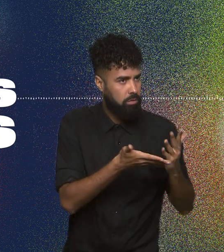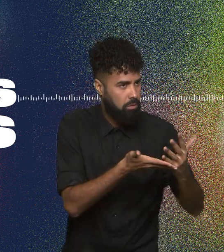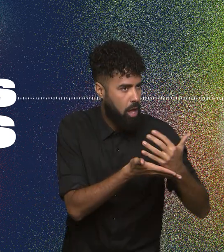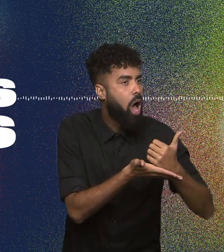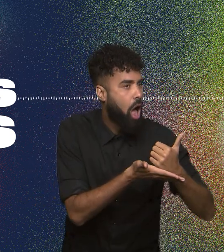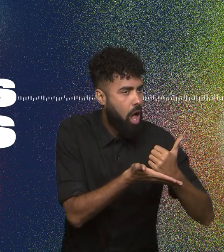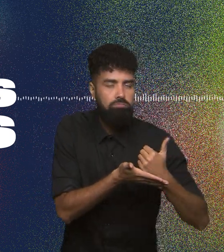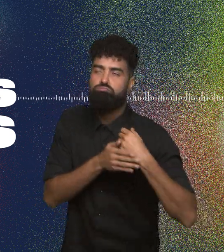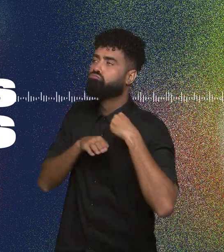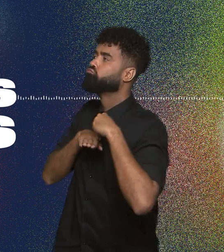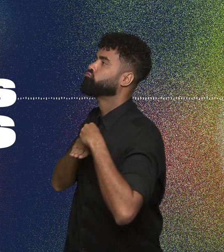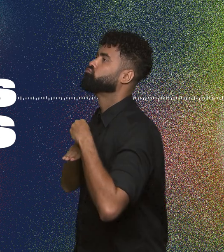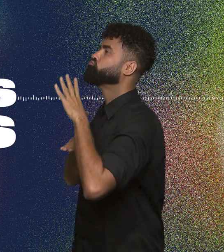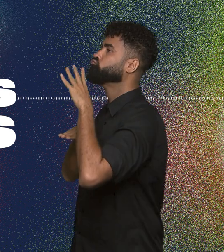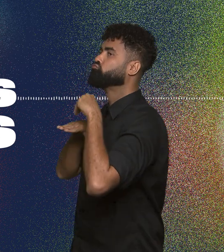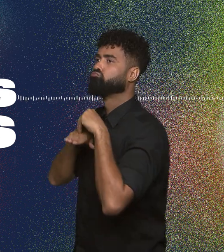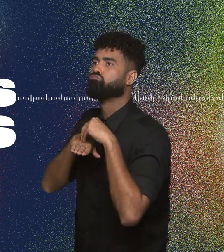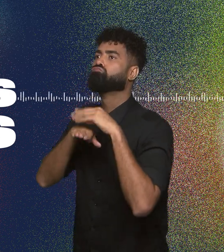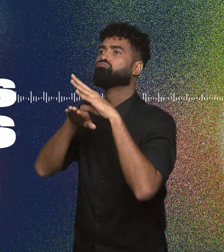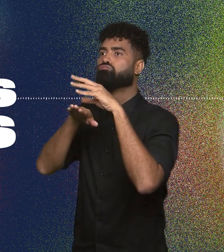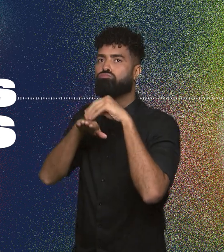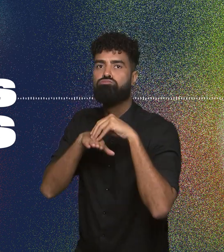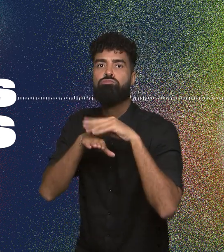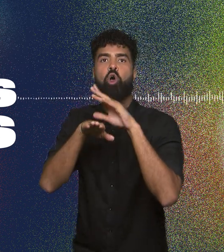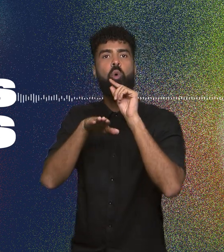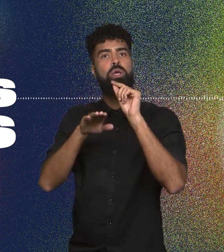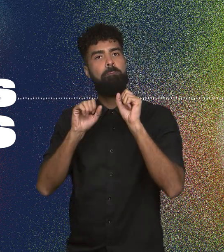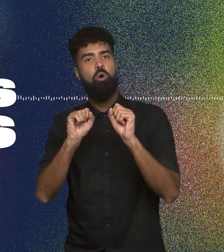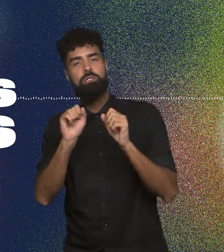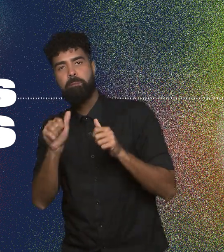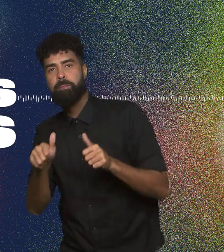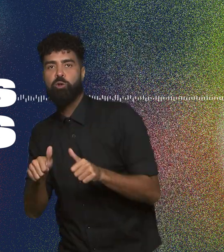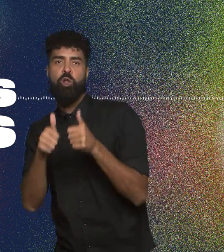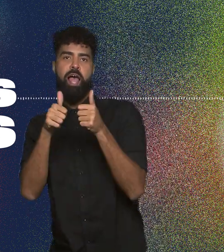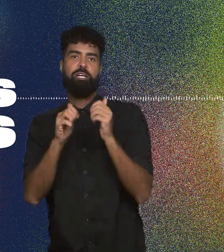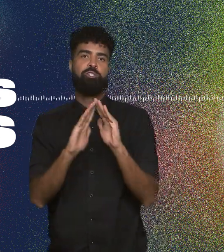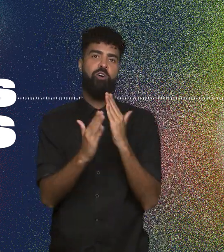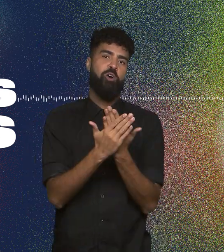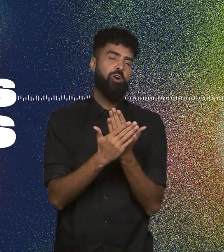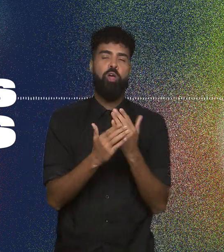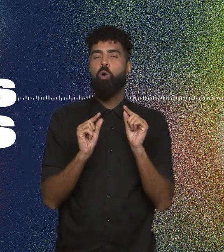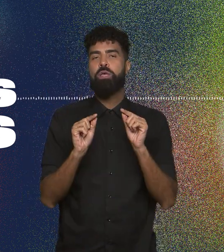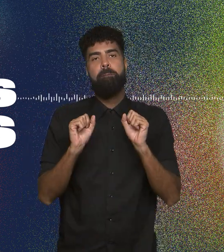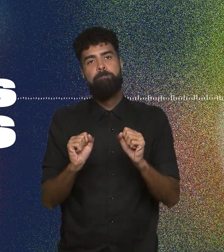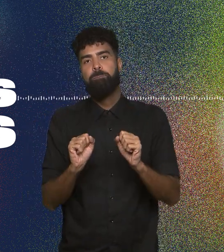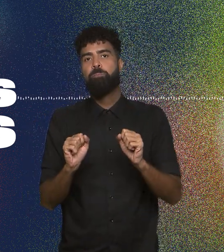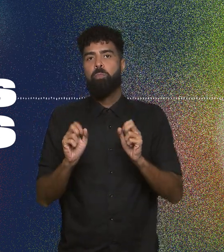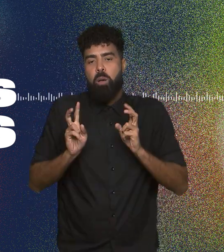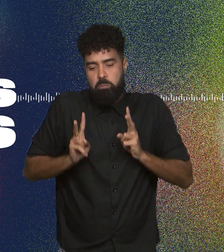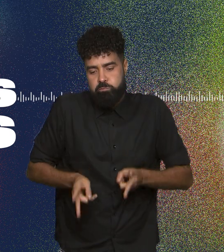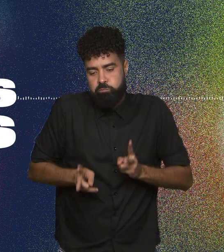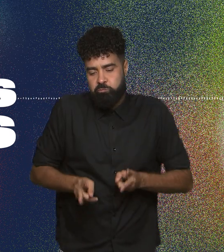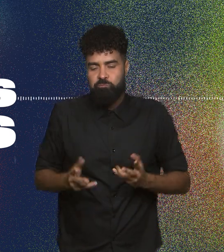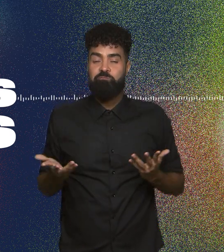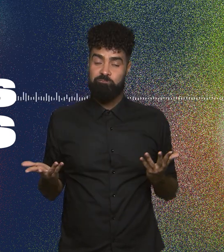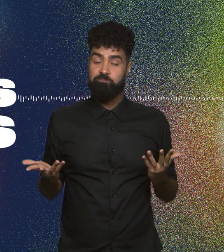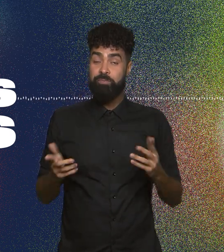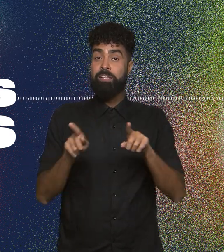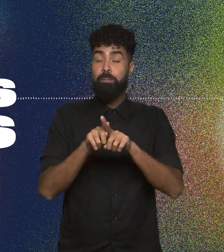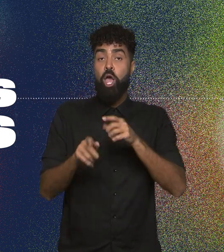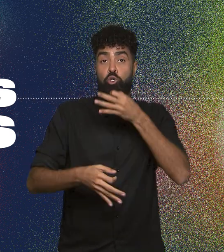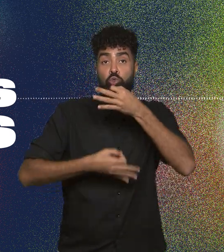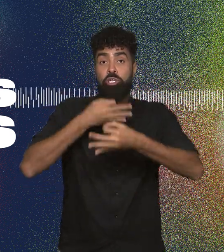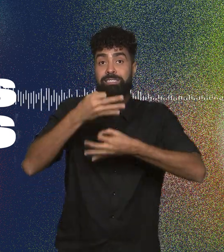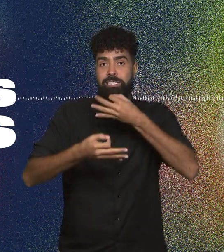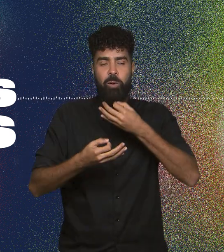sobre o que pode melhorar no âmbito escolar, o que pode permanecer e sugestões também para a vida escolar